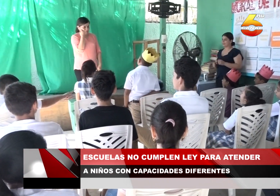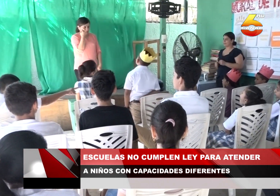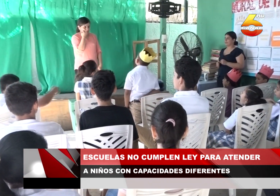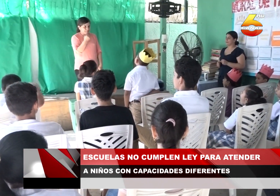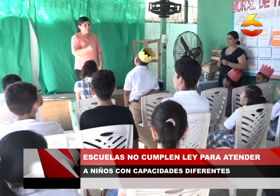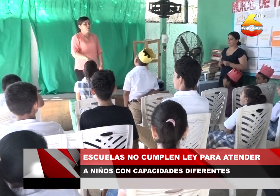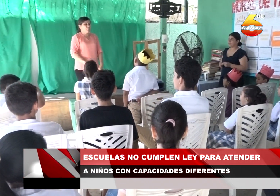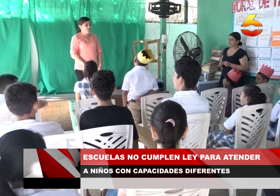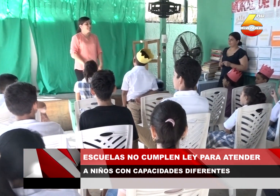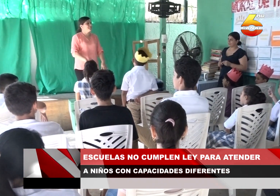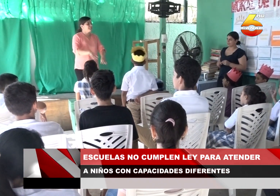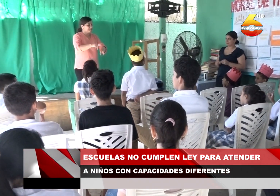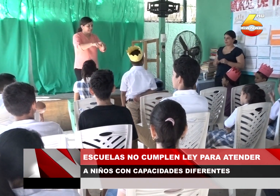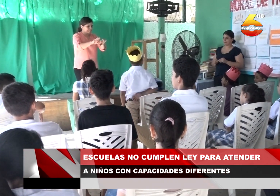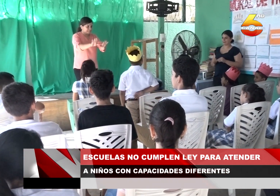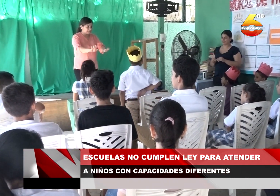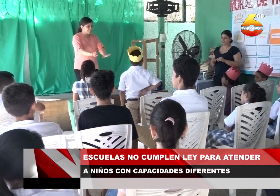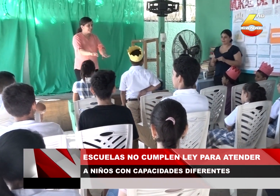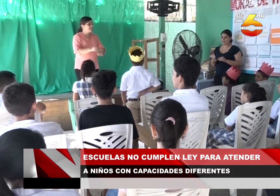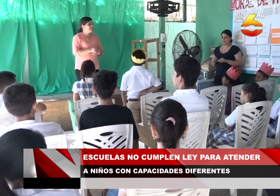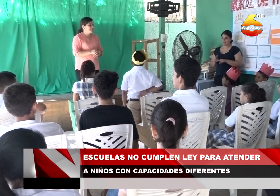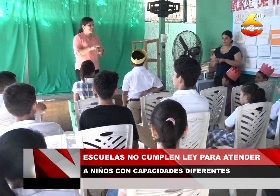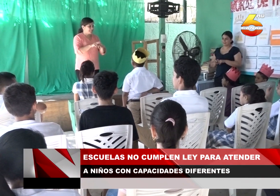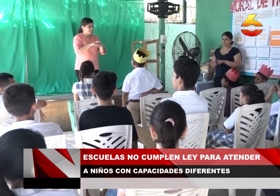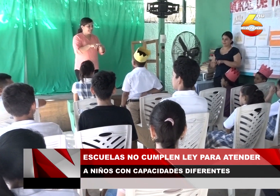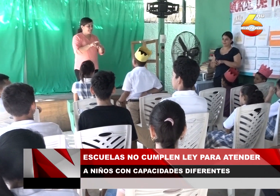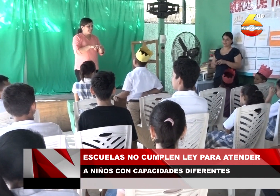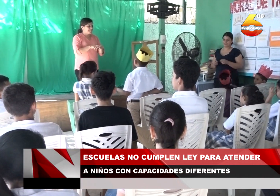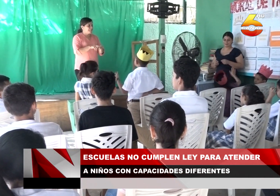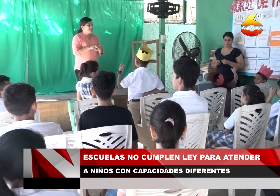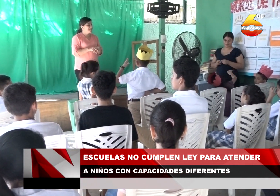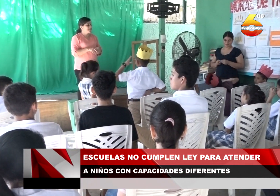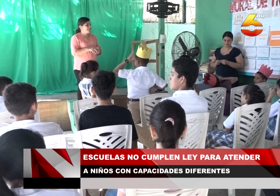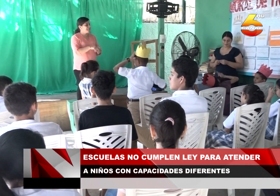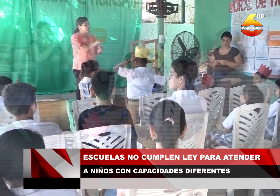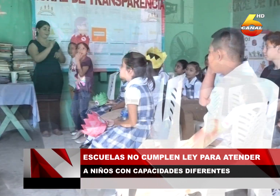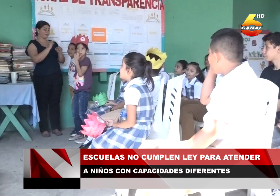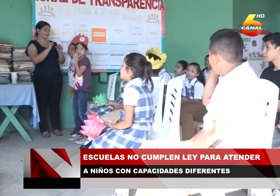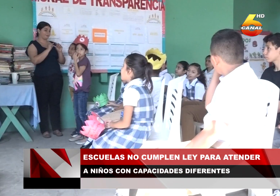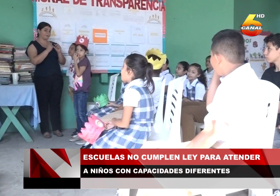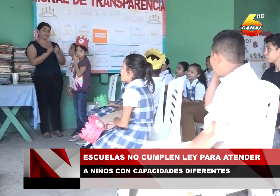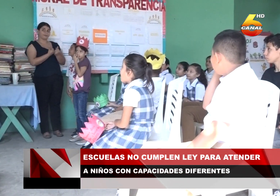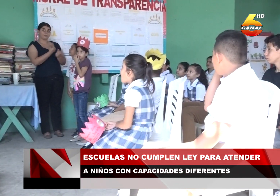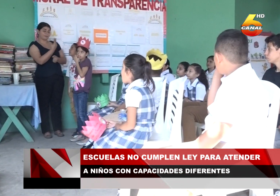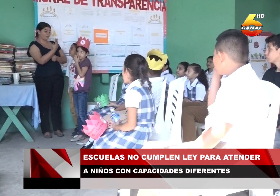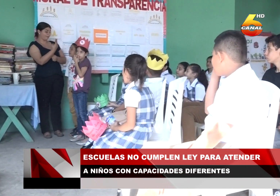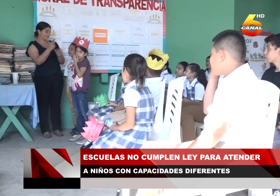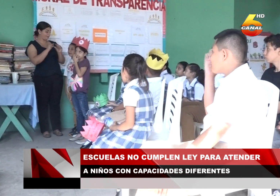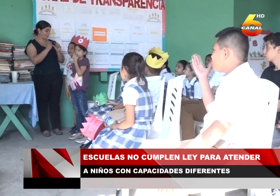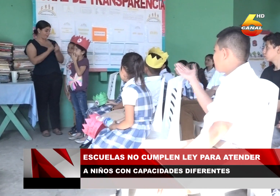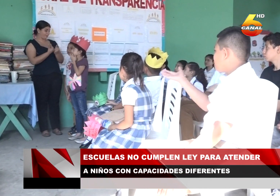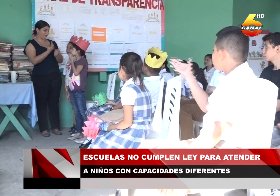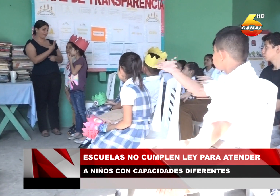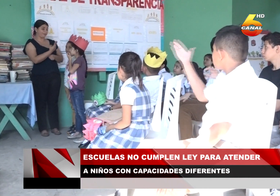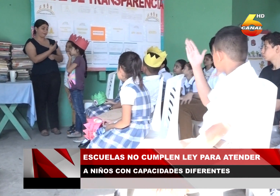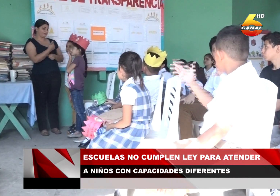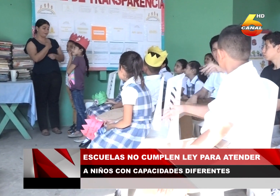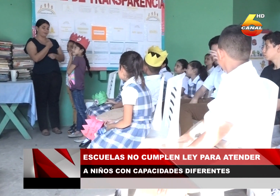para que pueda el niño sordo realmente ser incluido no solamente irse a sentar sino que él también reciba todo ese conocimiento